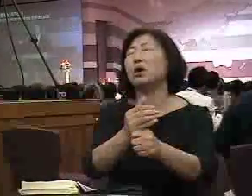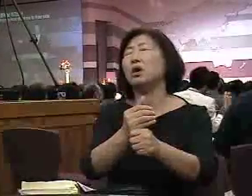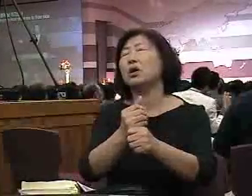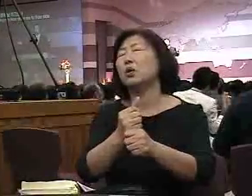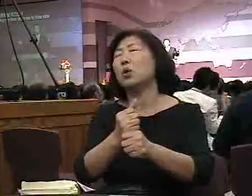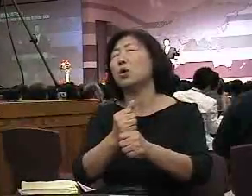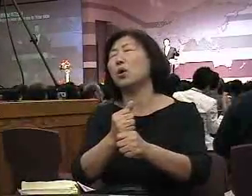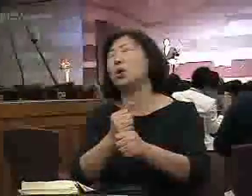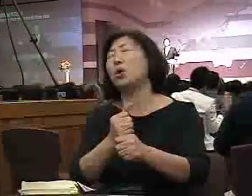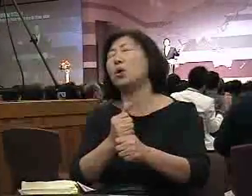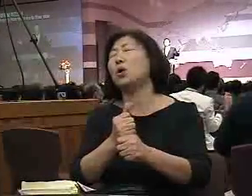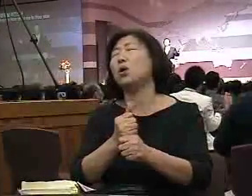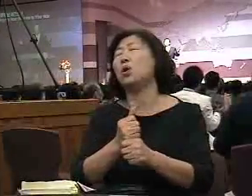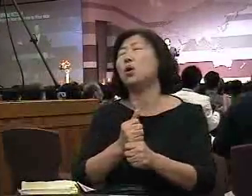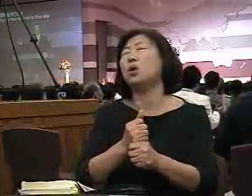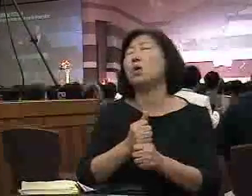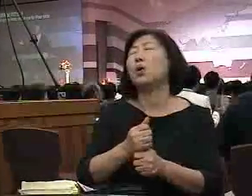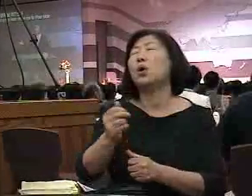내